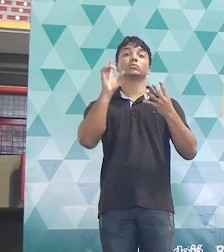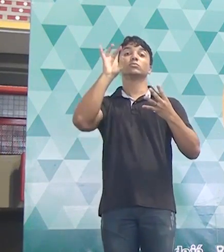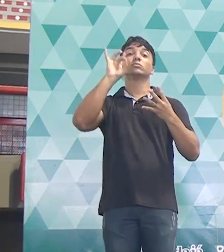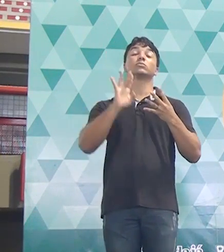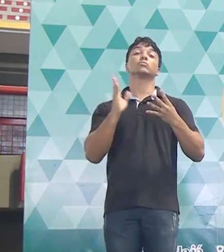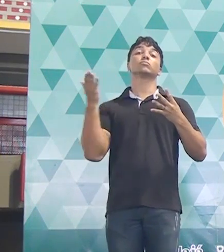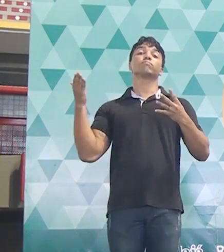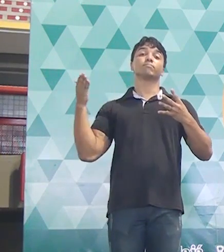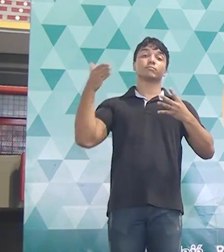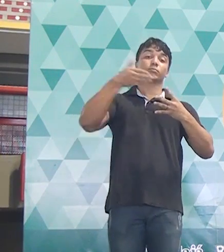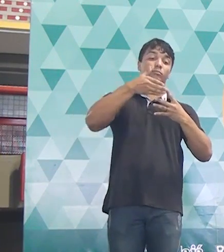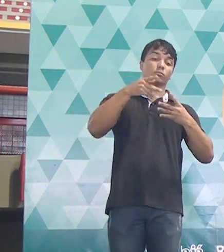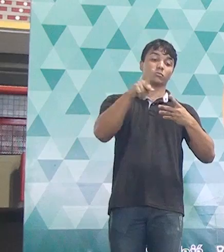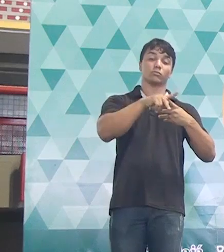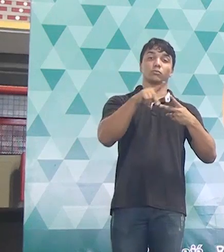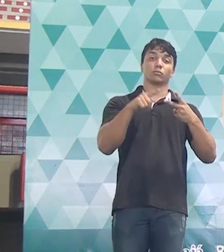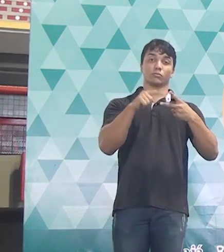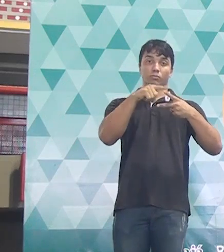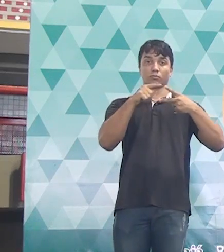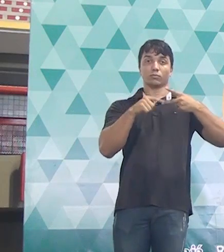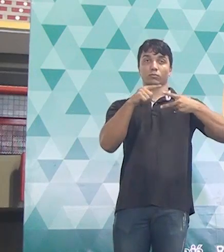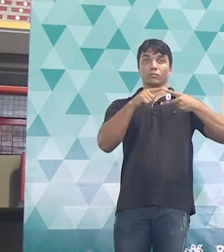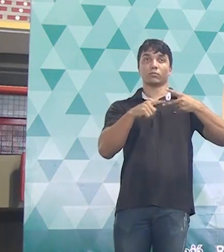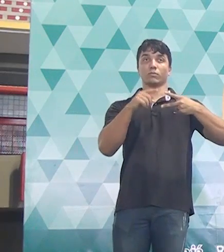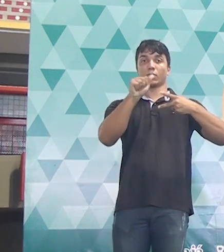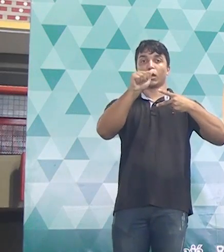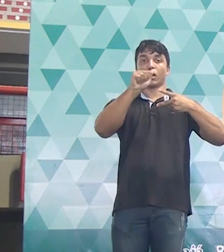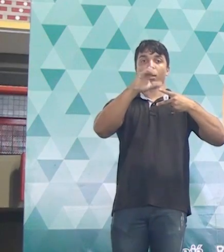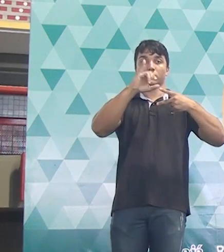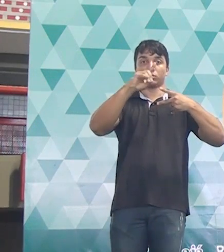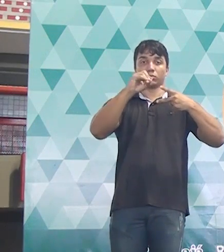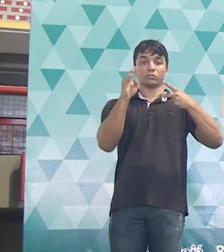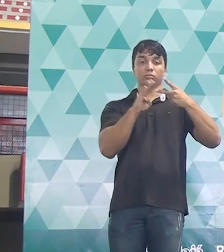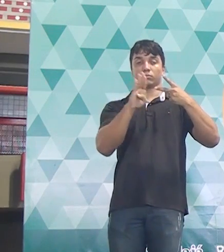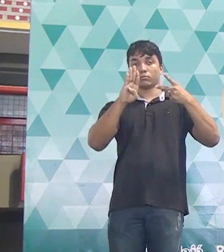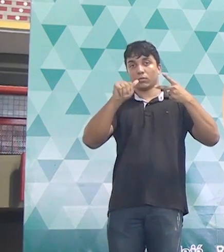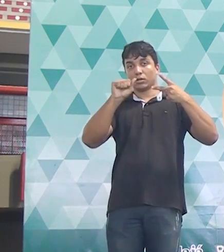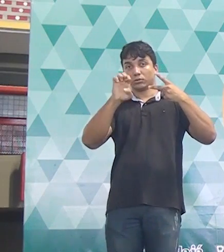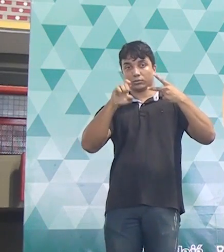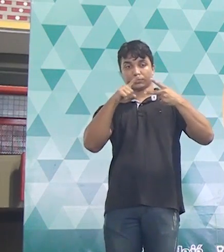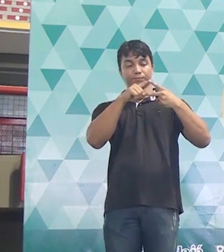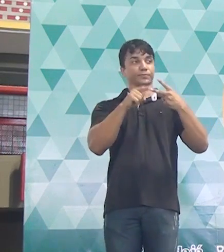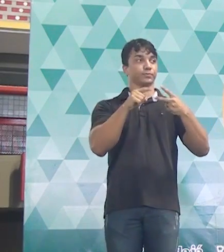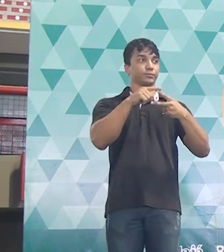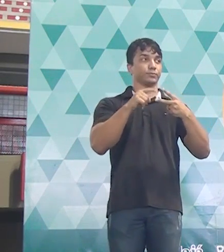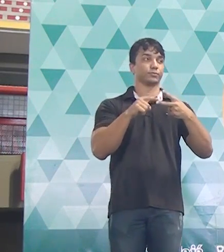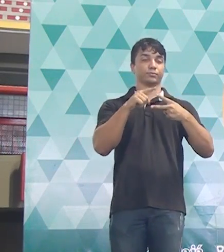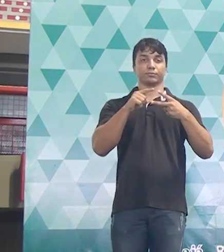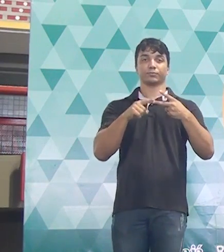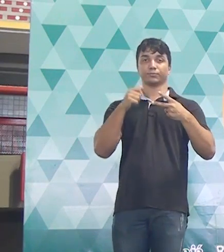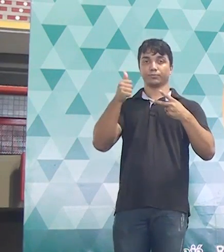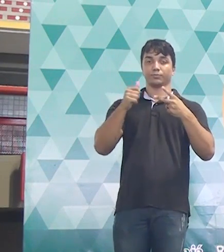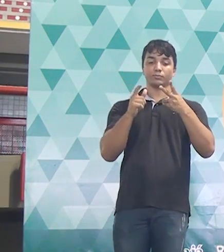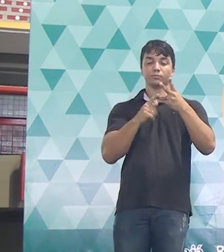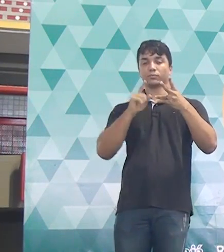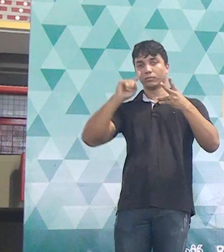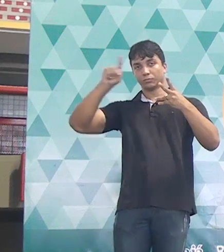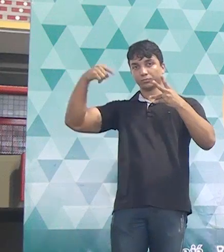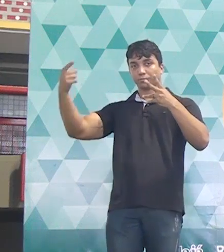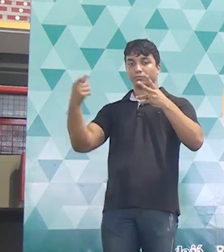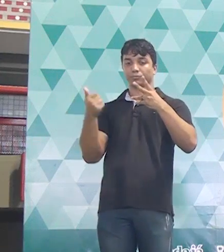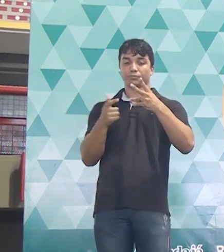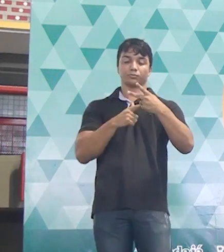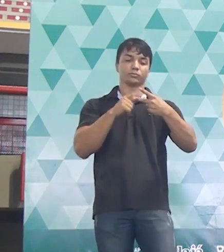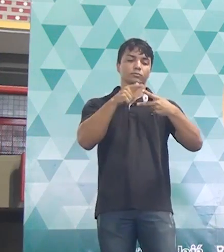especificamente sobre ácidos e bases. E numa próxima ocasião, sais e óxidos. Ácidos e bases são as